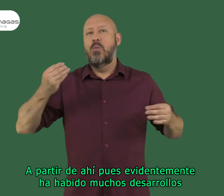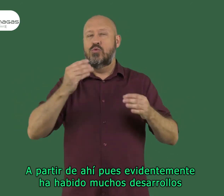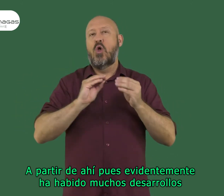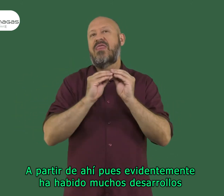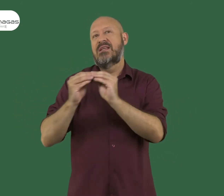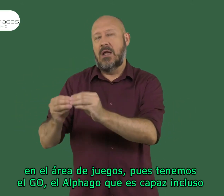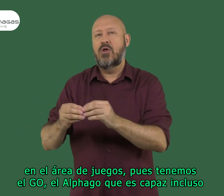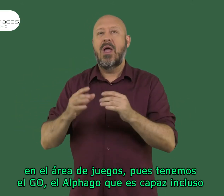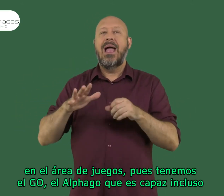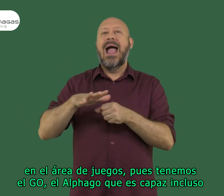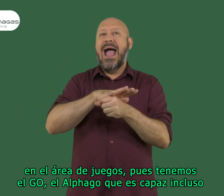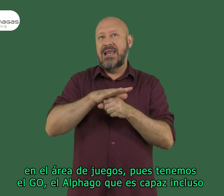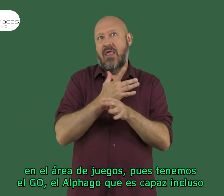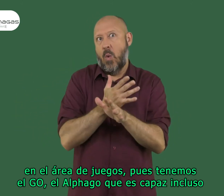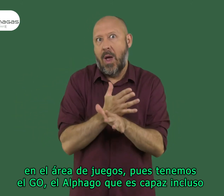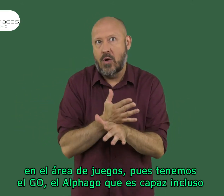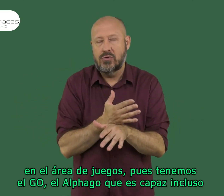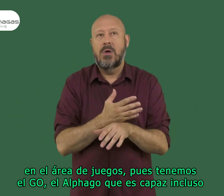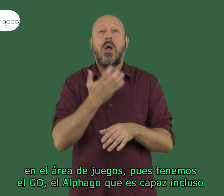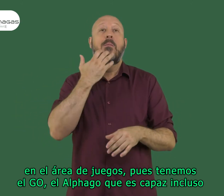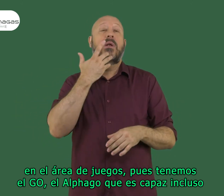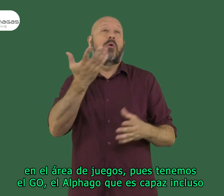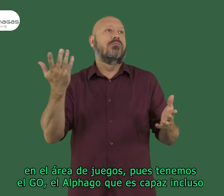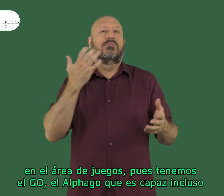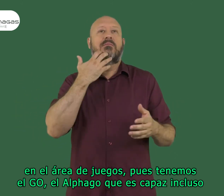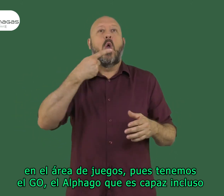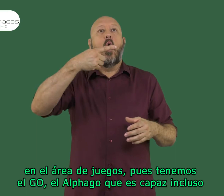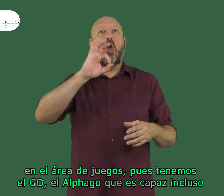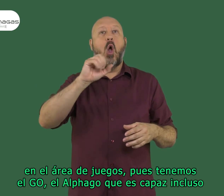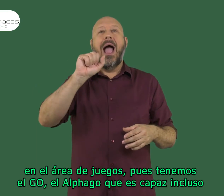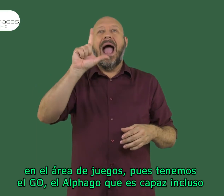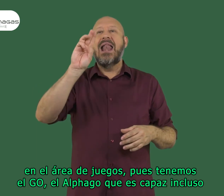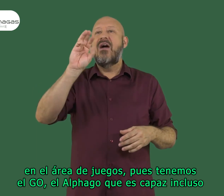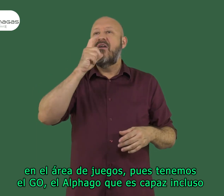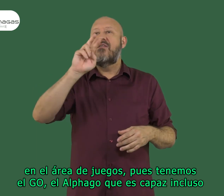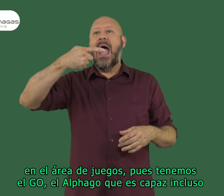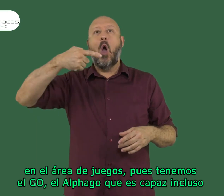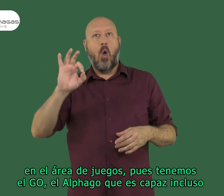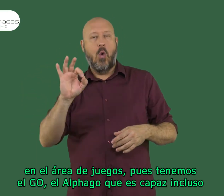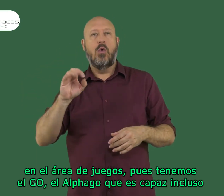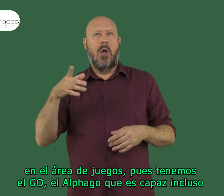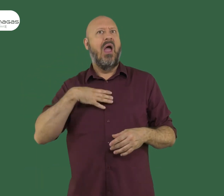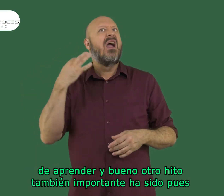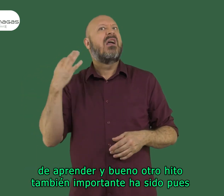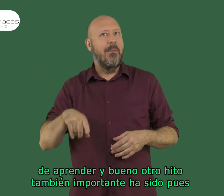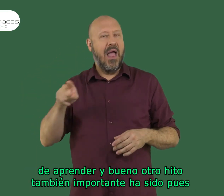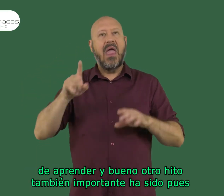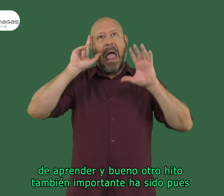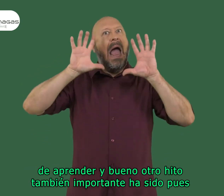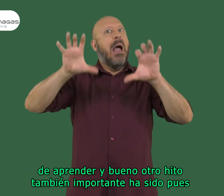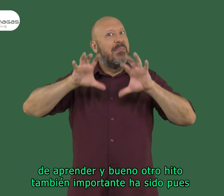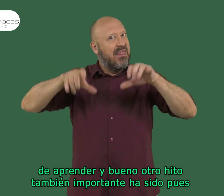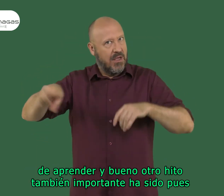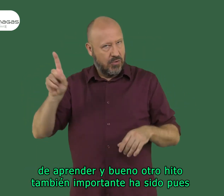muchos desarrollos en el área de juegos, en donde bueno, pues tenemos el Go, el AlphaGo, que es capaz incluso de